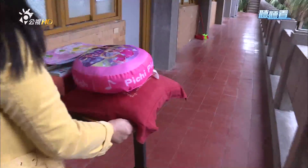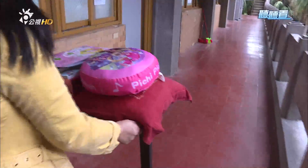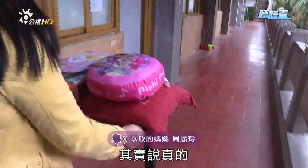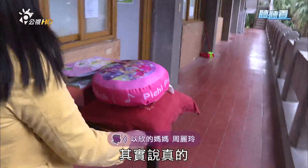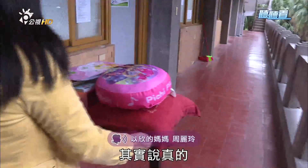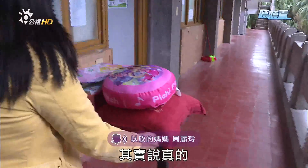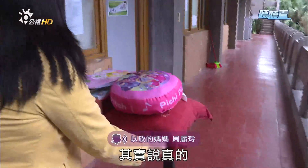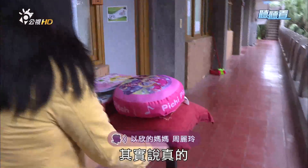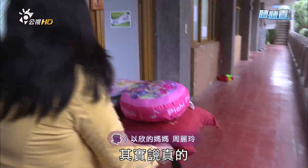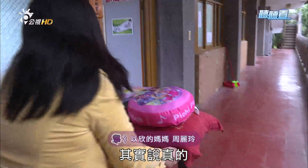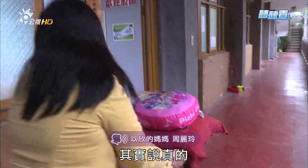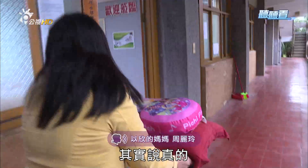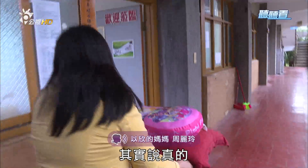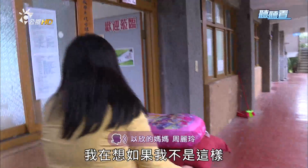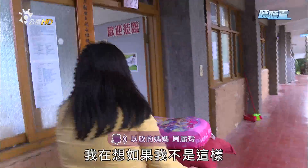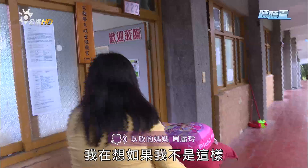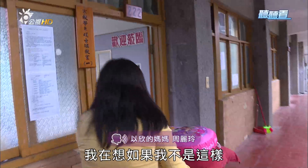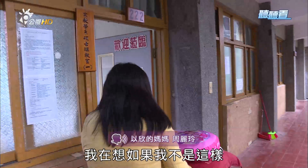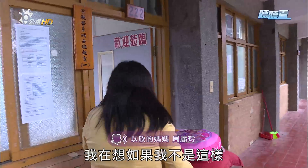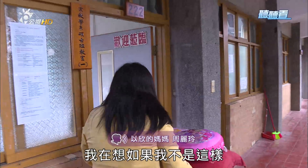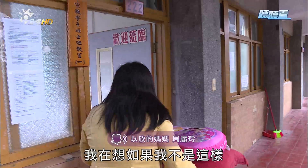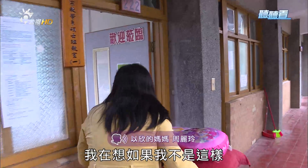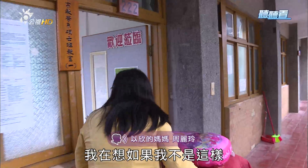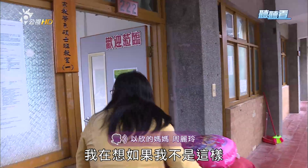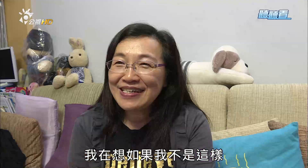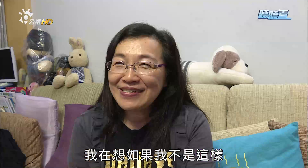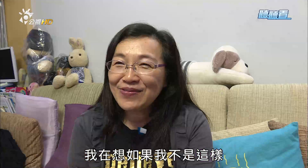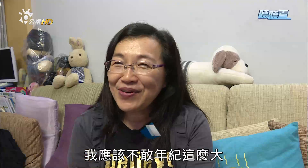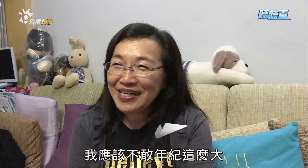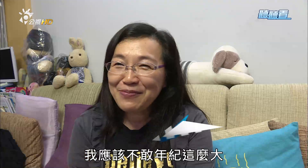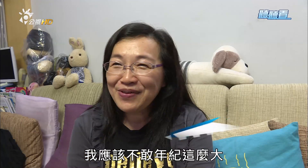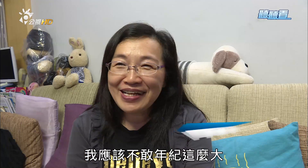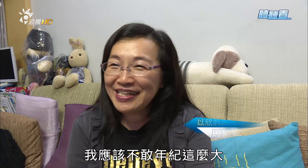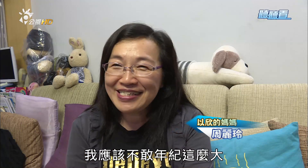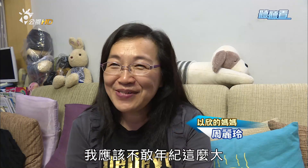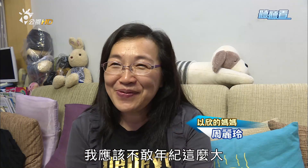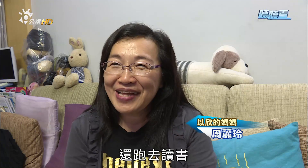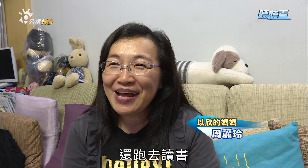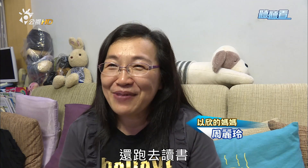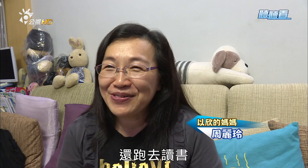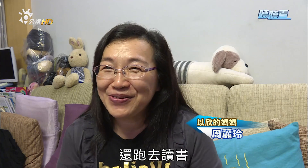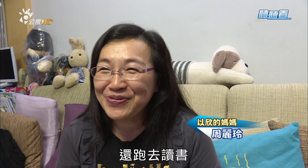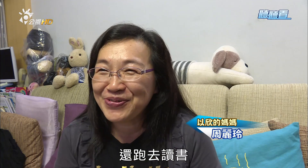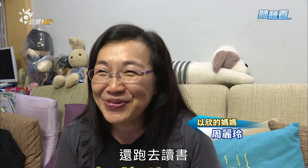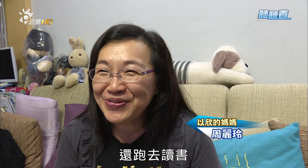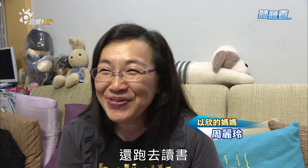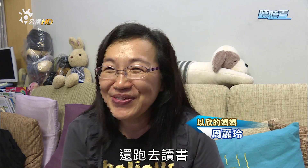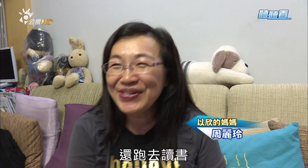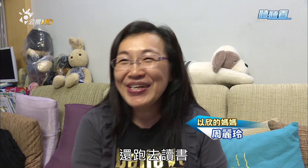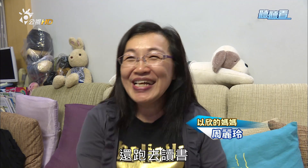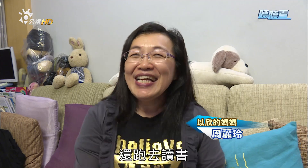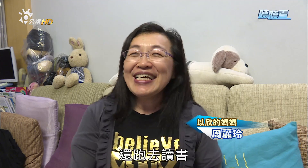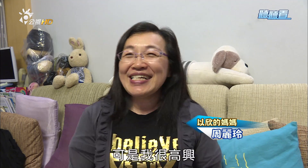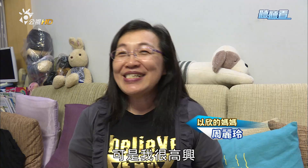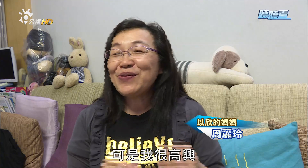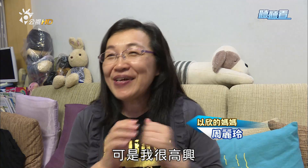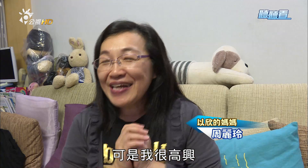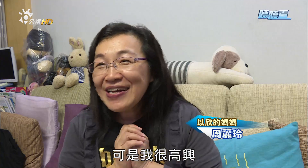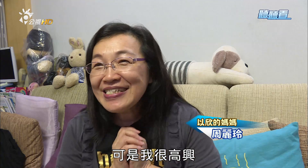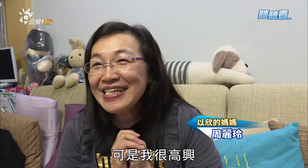了。 其实说真的，我在想，如果我不是这样，我应该不敢年纪这么大还跑去读书。可是我很高兴，